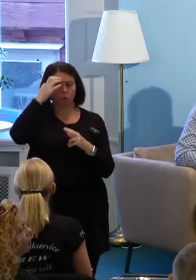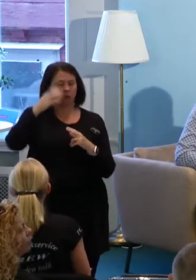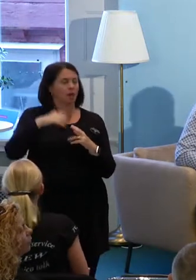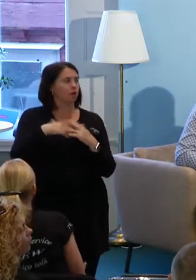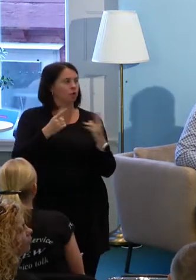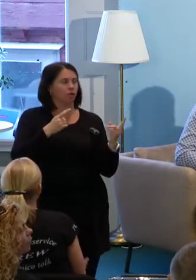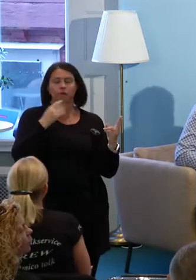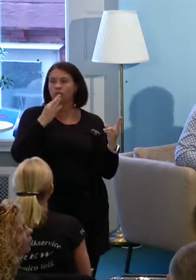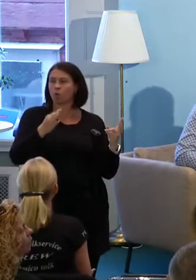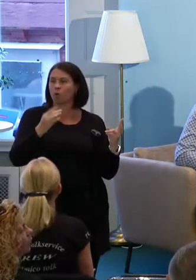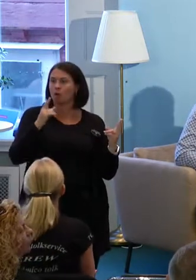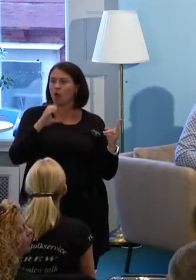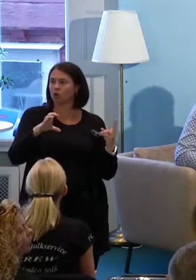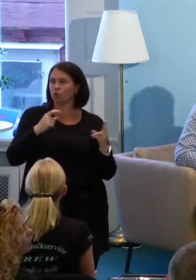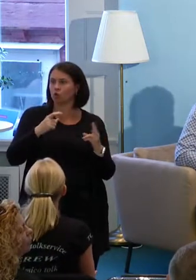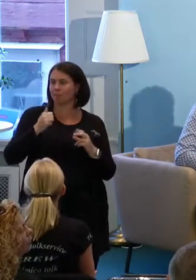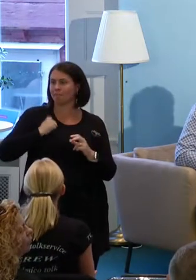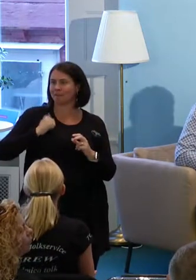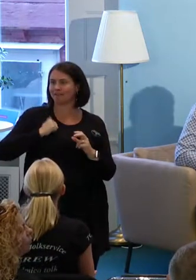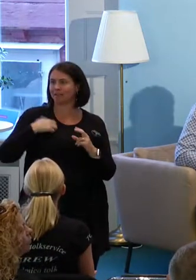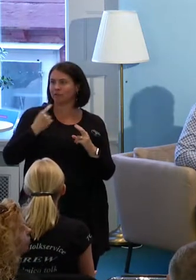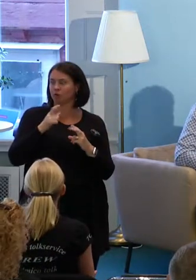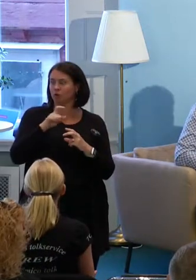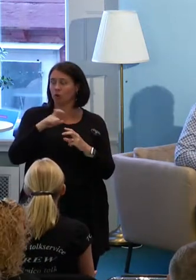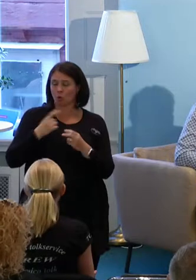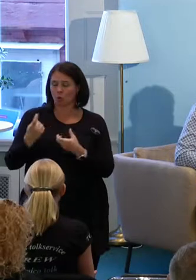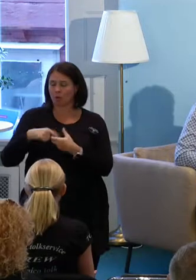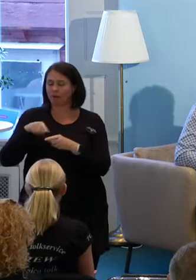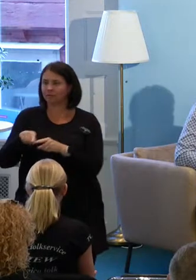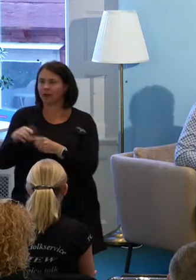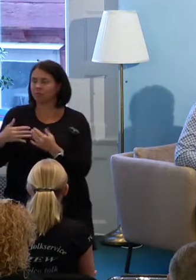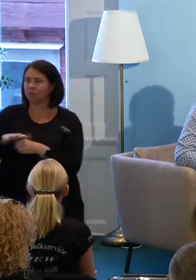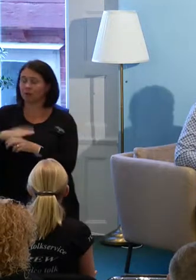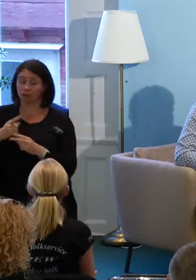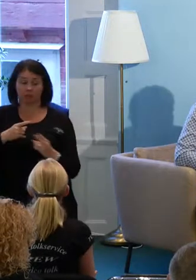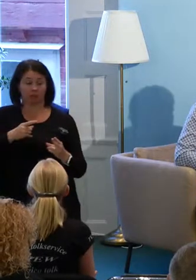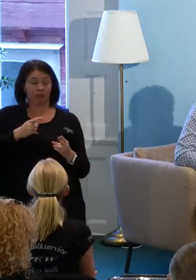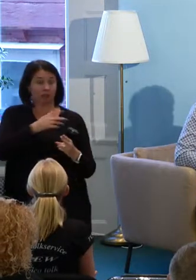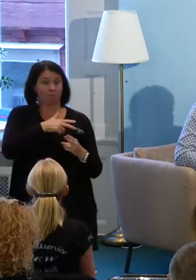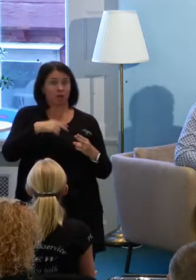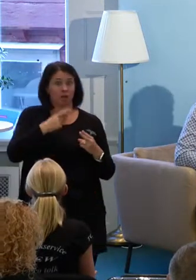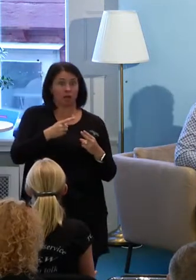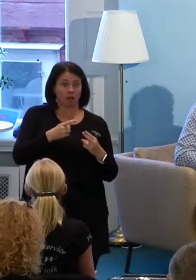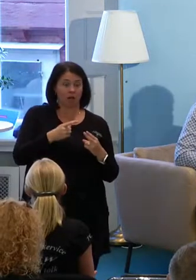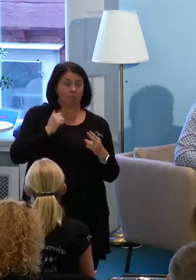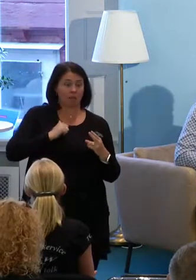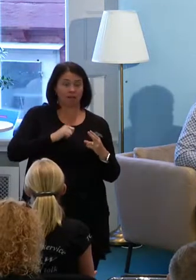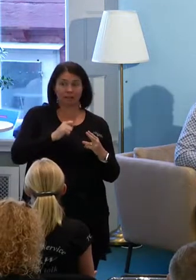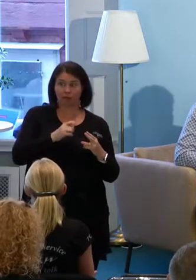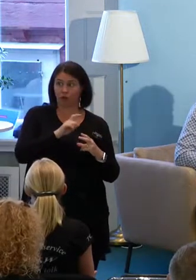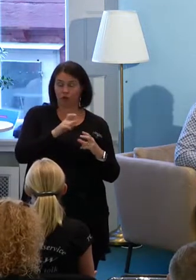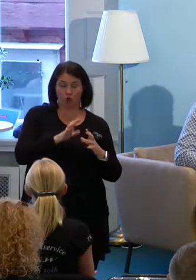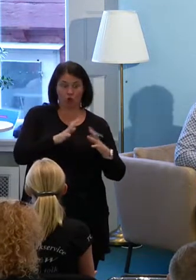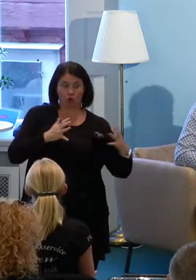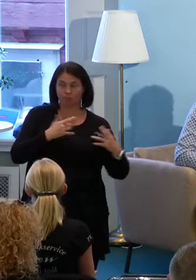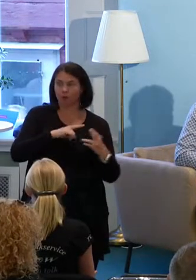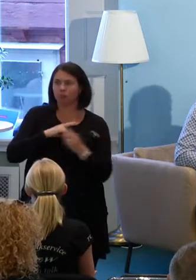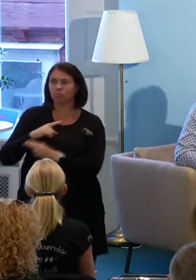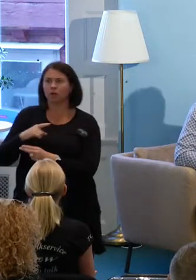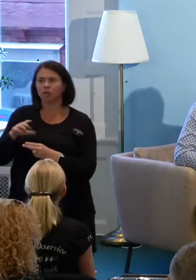med LAS och bemanningsföretag. Är kopplingen till det? Man säger ju att i Danmark så ökar bemanningsbranschen jättemycket. Och i Sverige har man diskuterat att